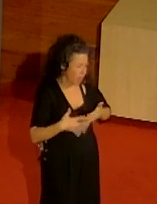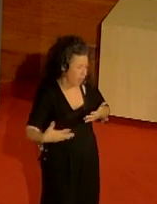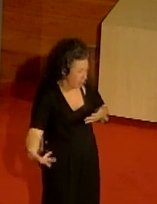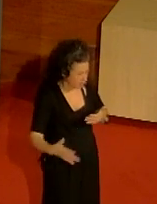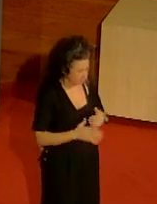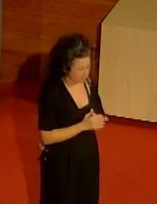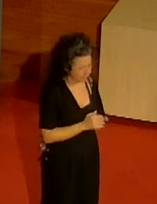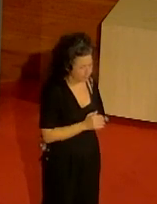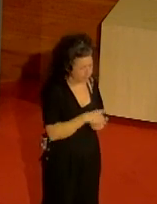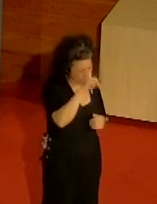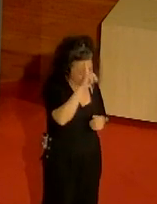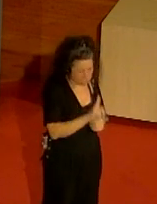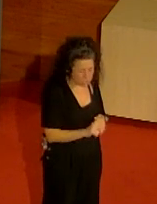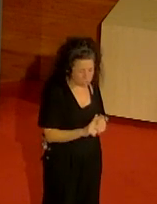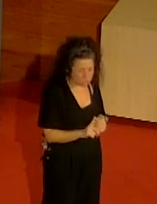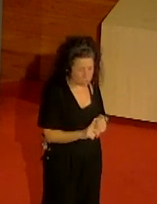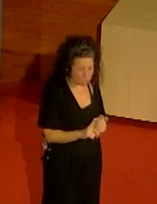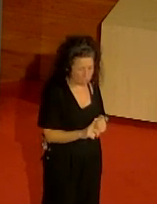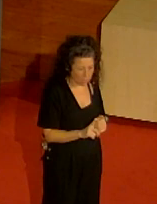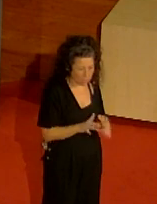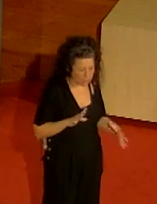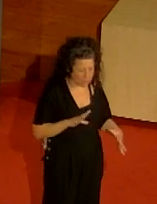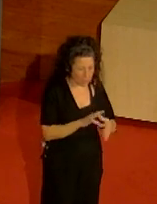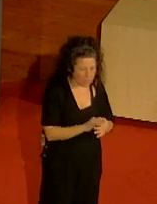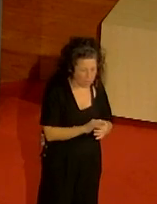No sé si tenéis un poco en mente a qué se podía asociar eso.